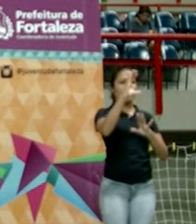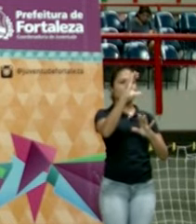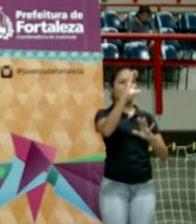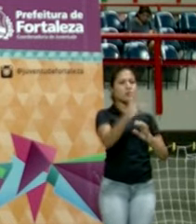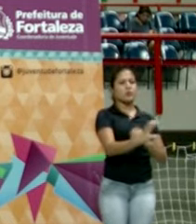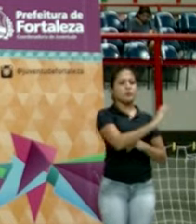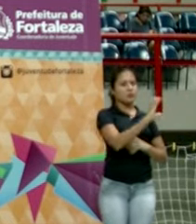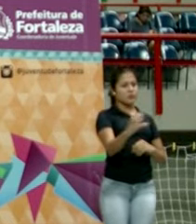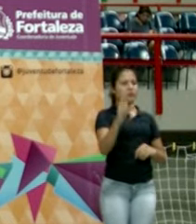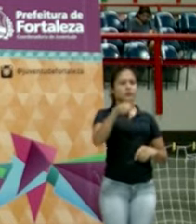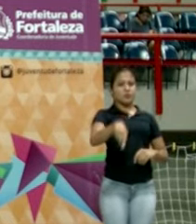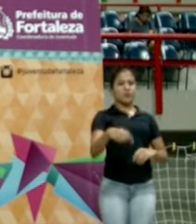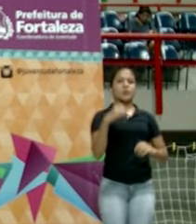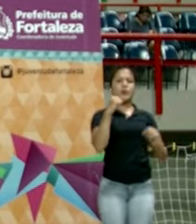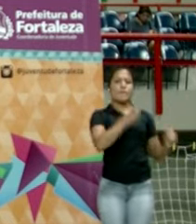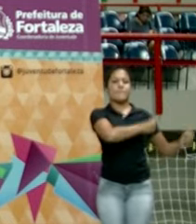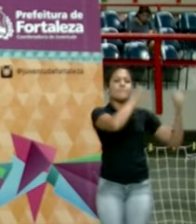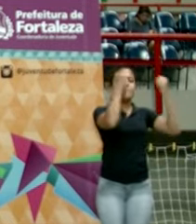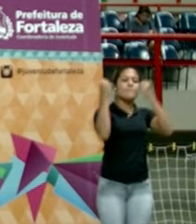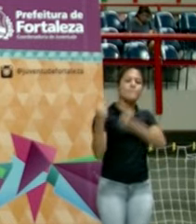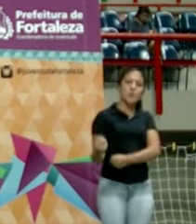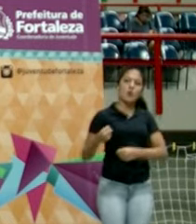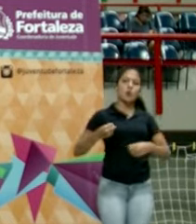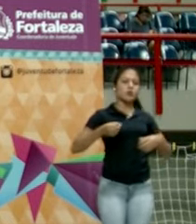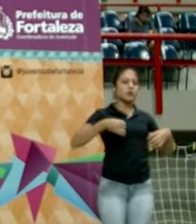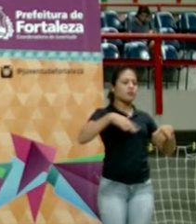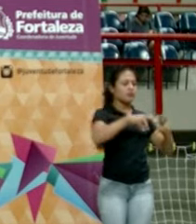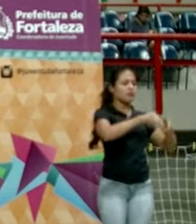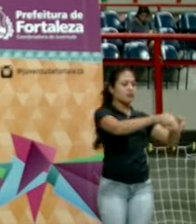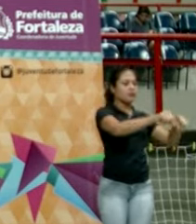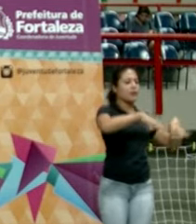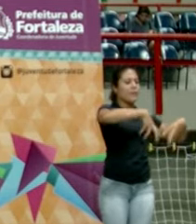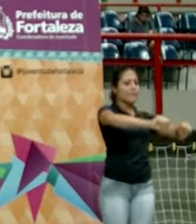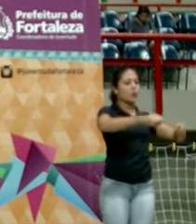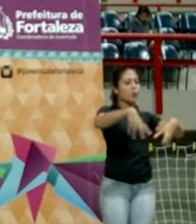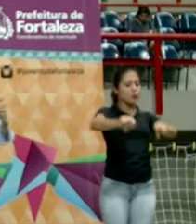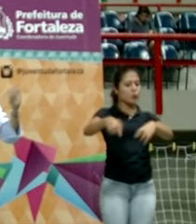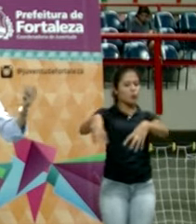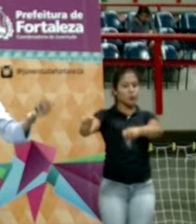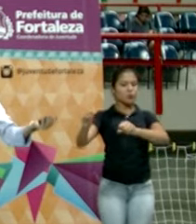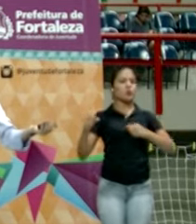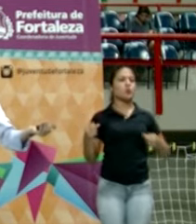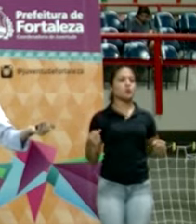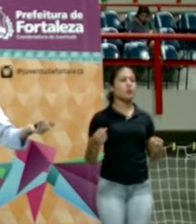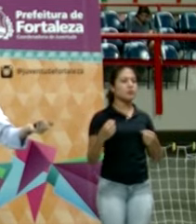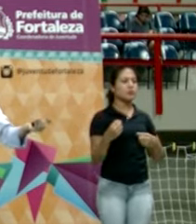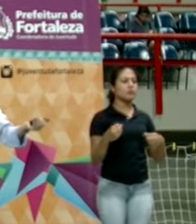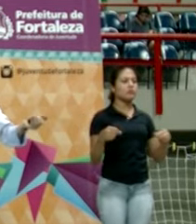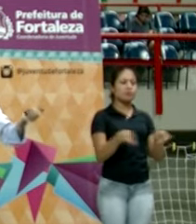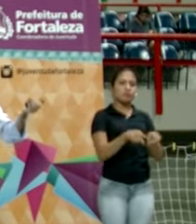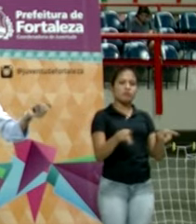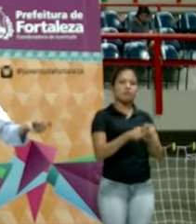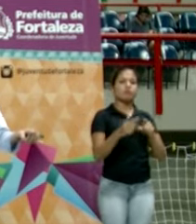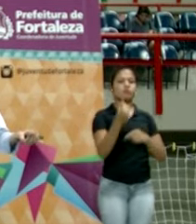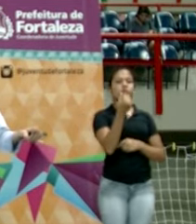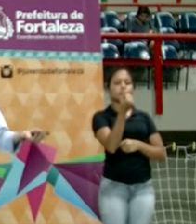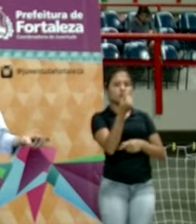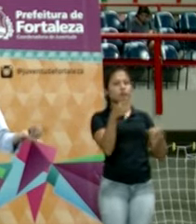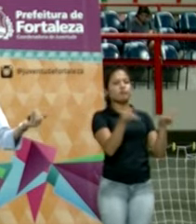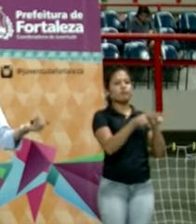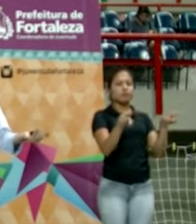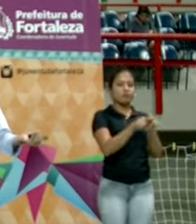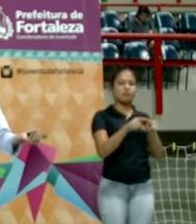grande senhora feudal, era quem mais possuía terra, então ela tinha, além do poder econômico, o poder